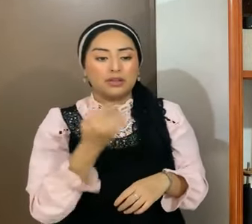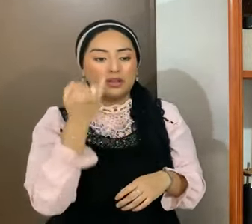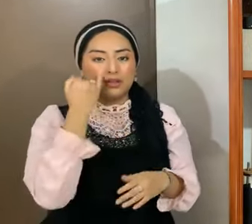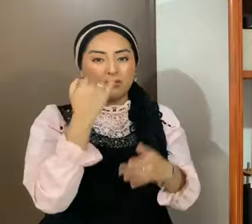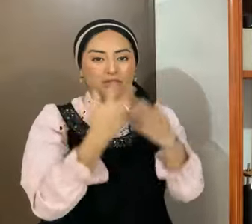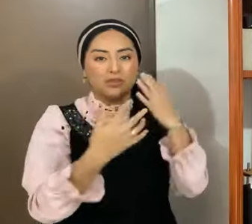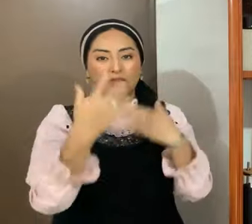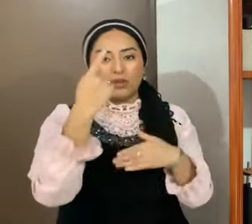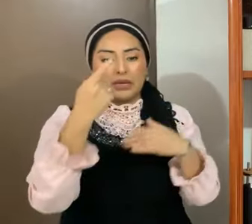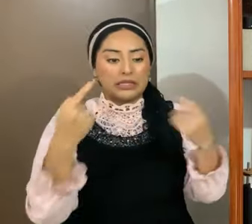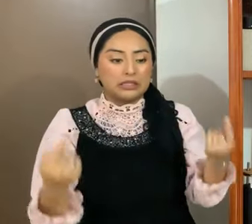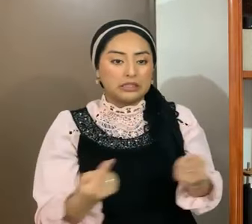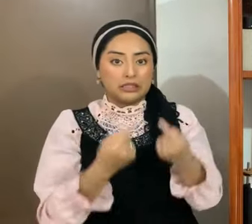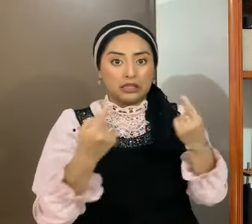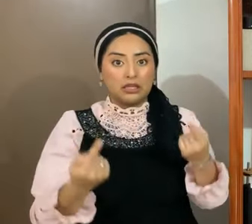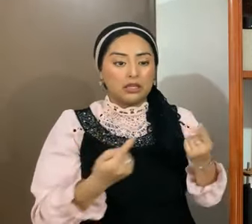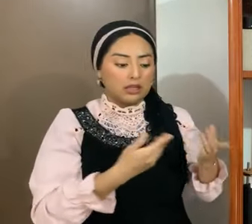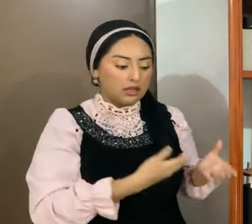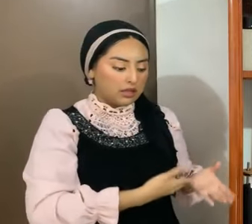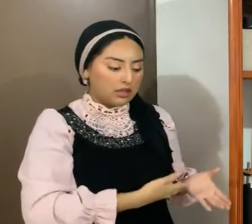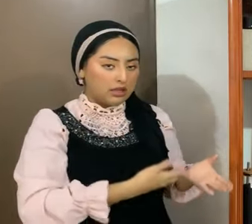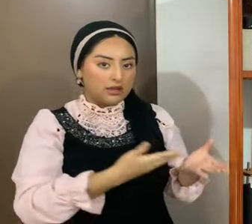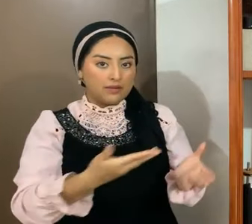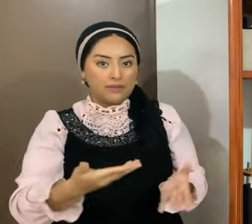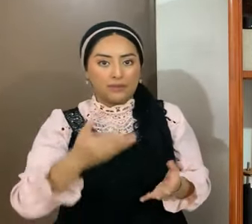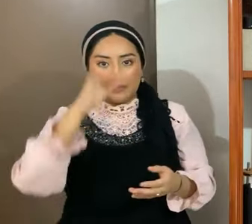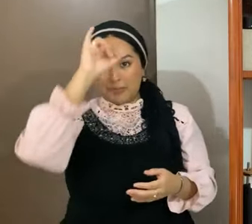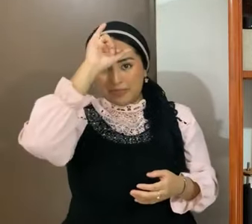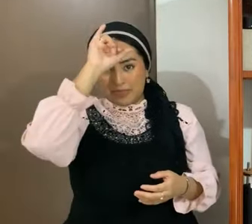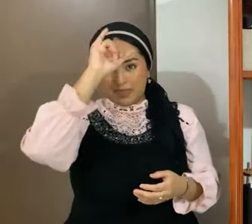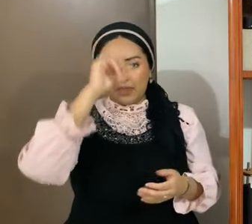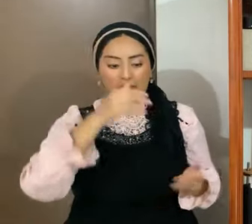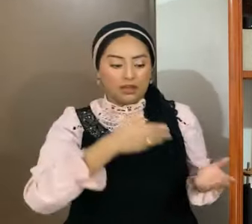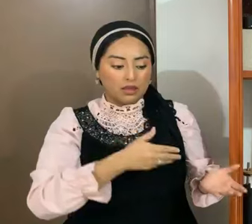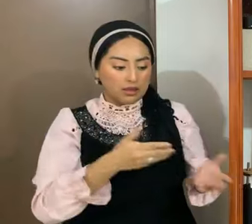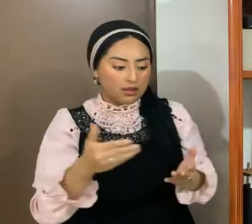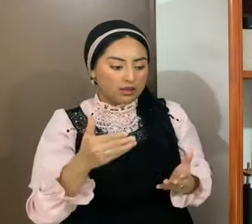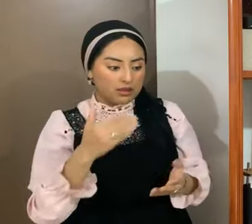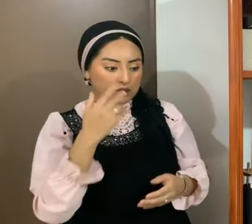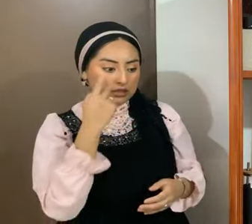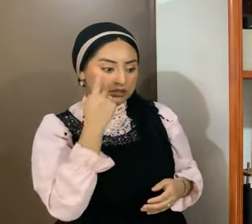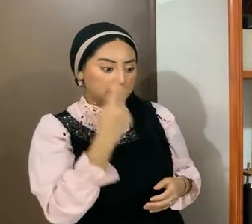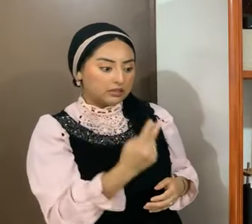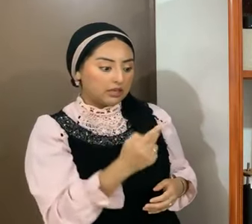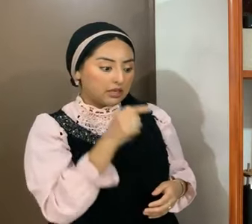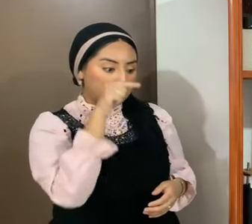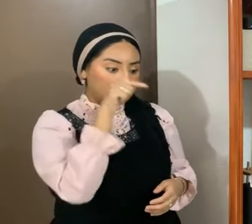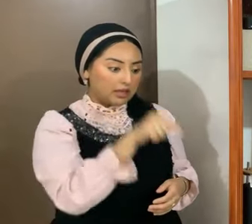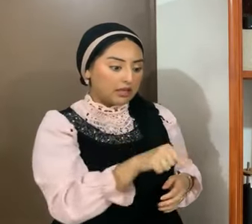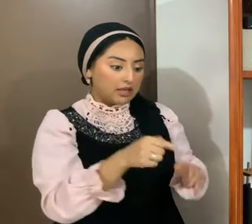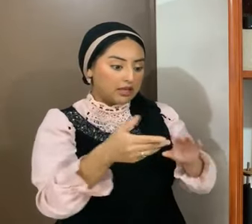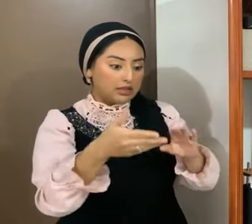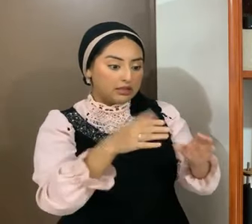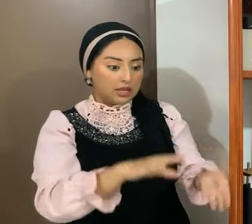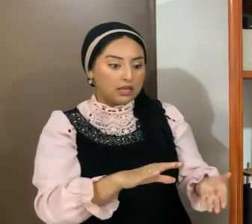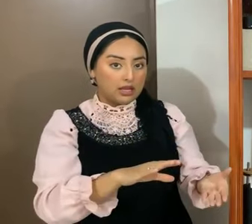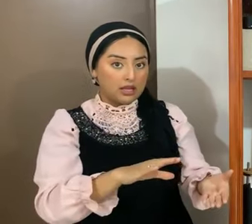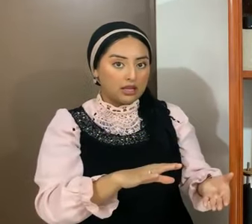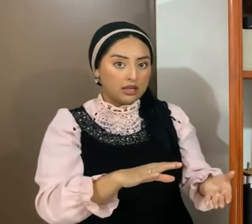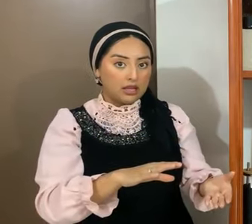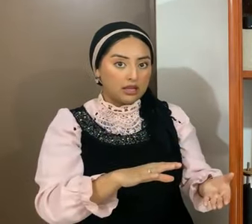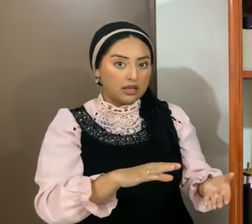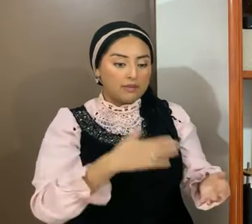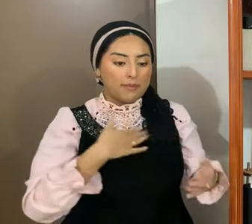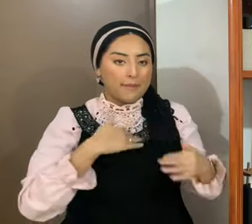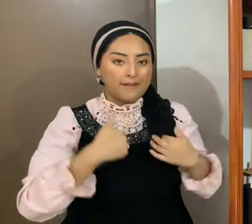alguien había pecado, llevar un animalito y pusiera sus manos sobre él y tuviera que morir ese animalito, no era como